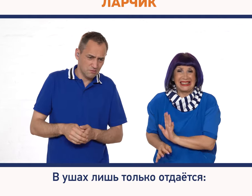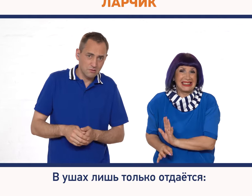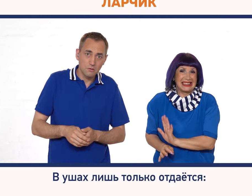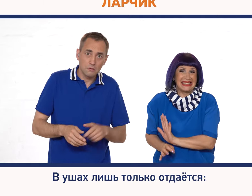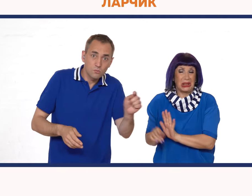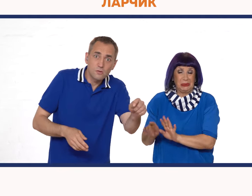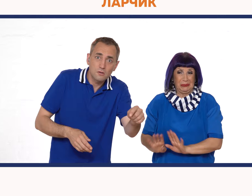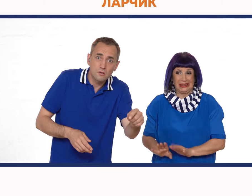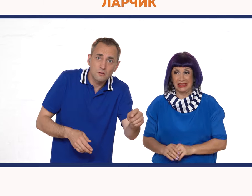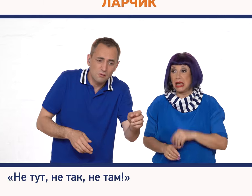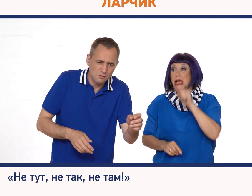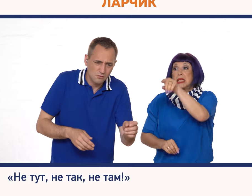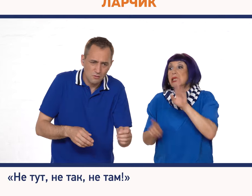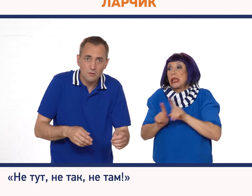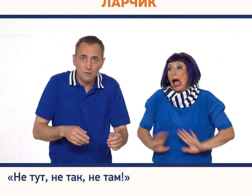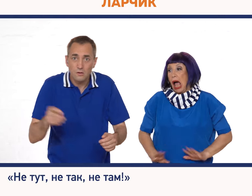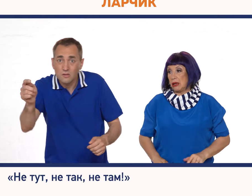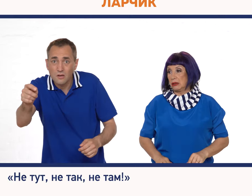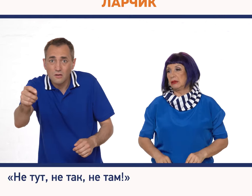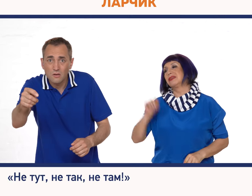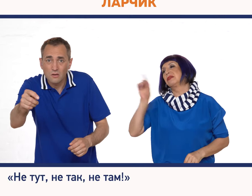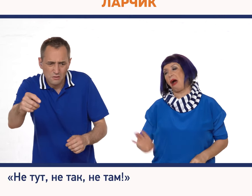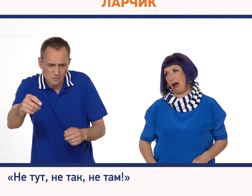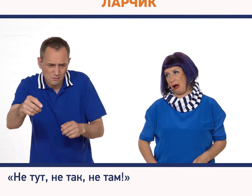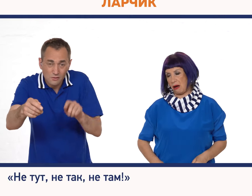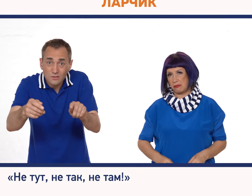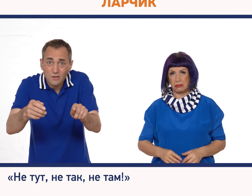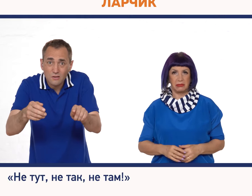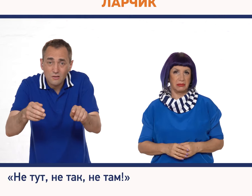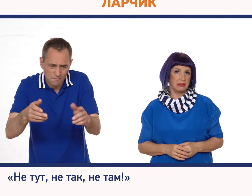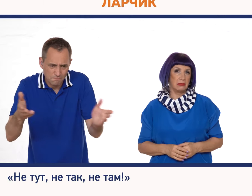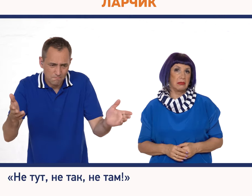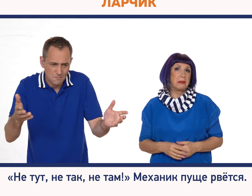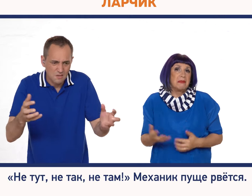Не тут, не так, не там.